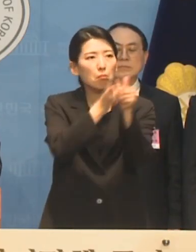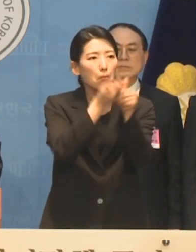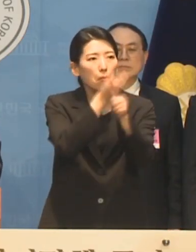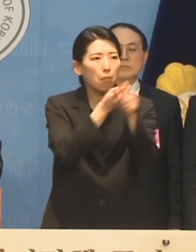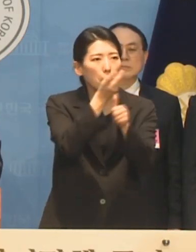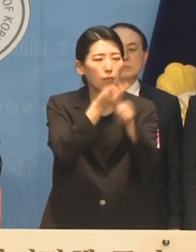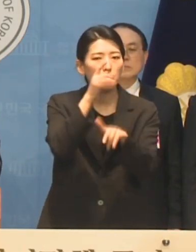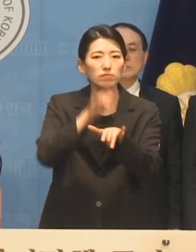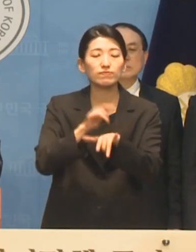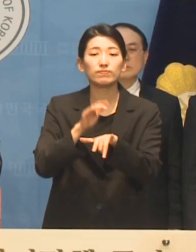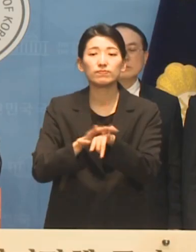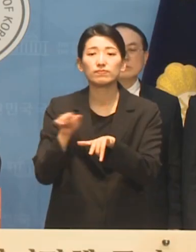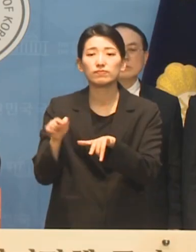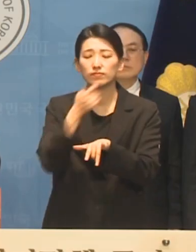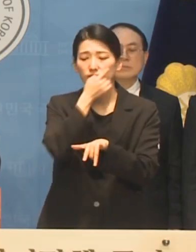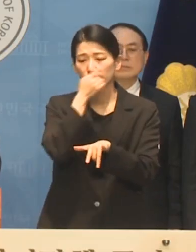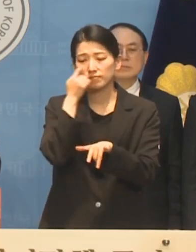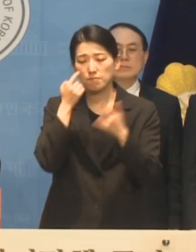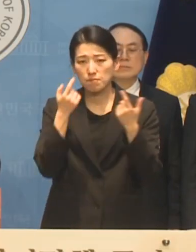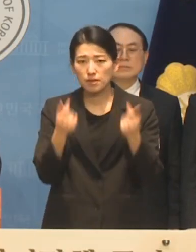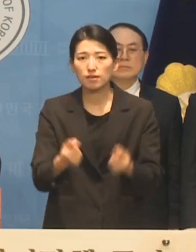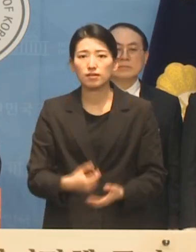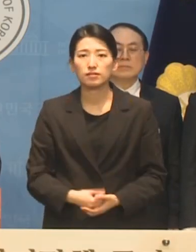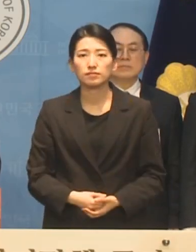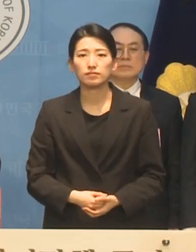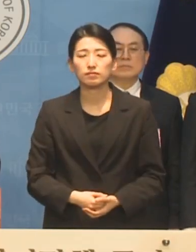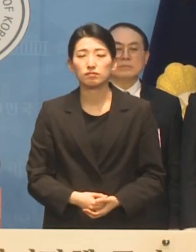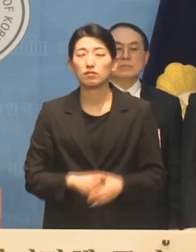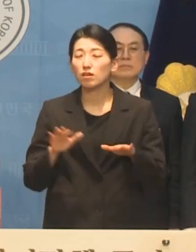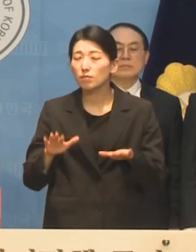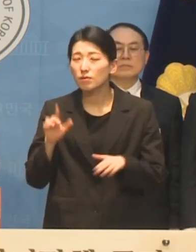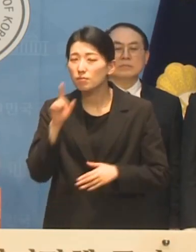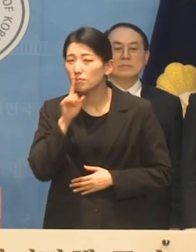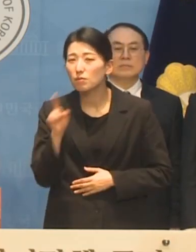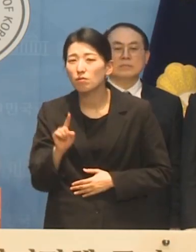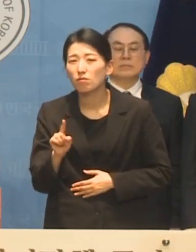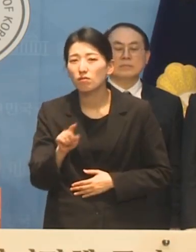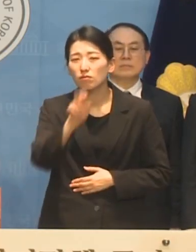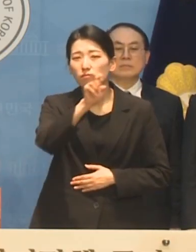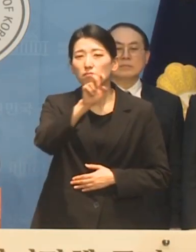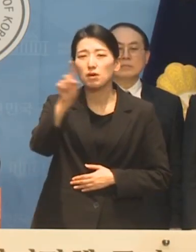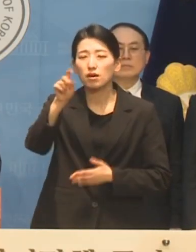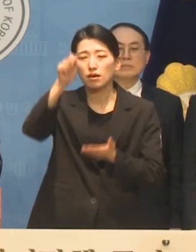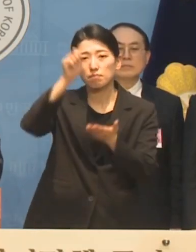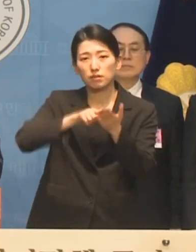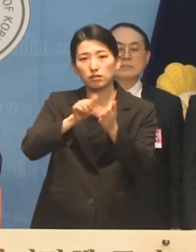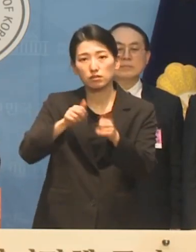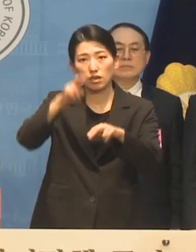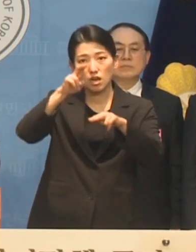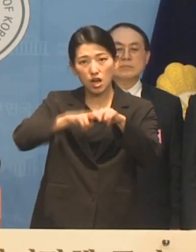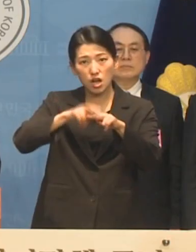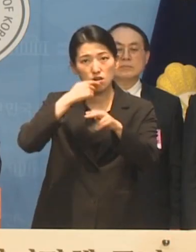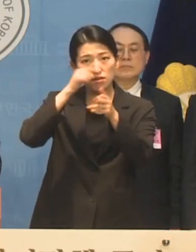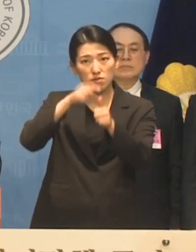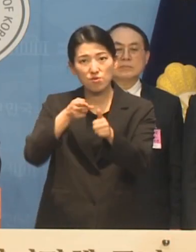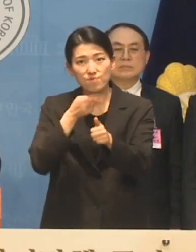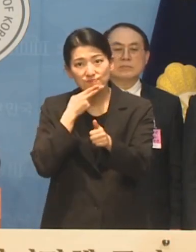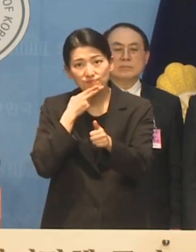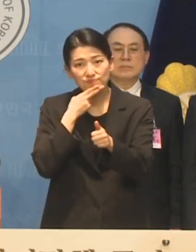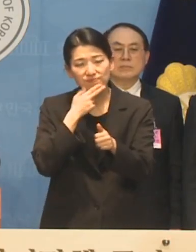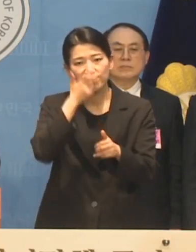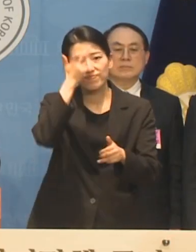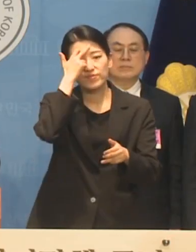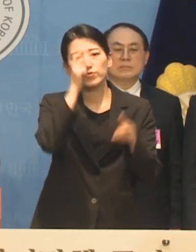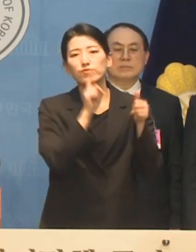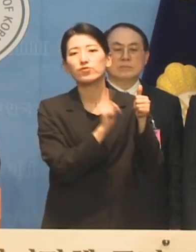것을 증명하는 것입니다. 이번에도 마은혁 재판관을 임명하지 않는다고 최상목 대행을 탄핵하려고 하다가